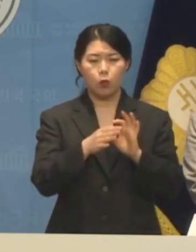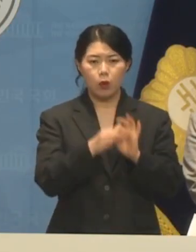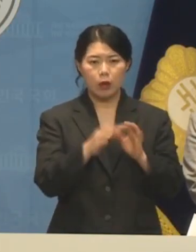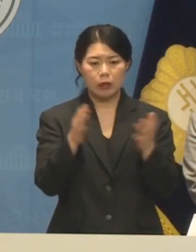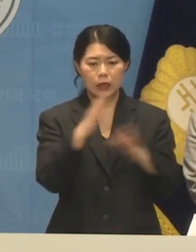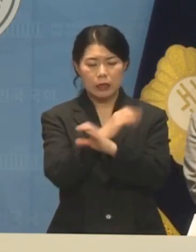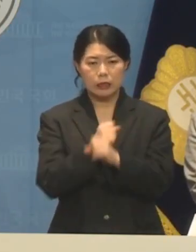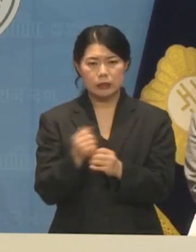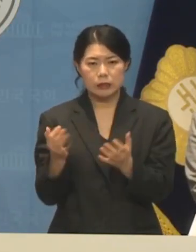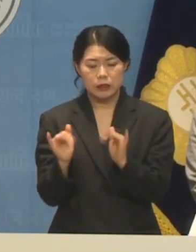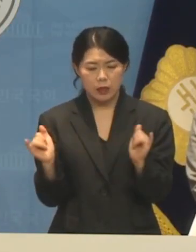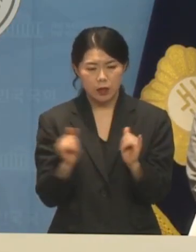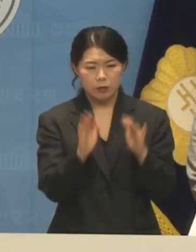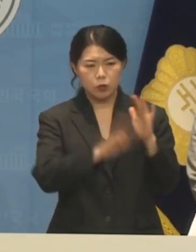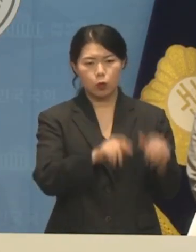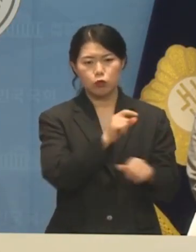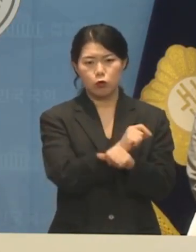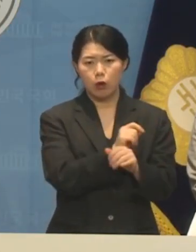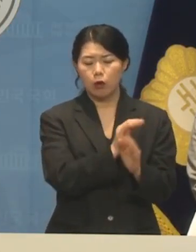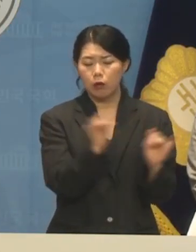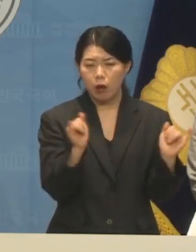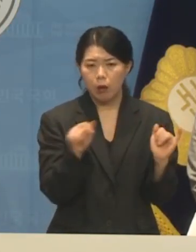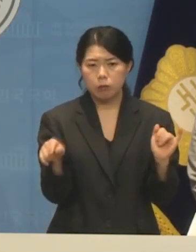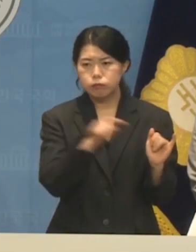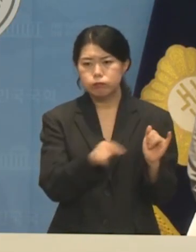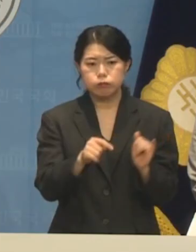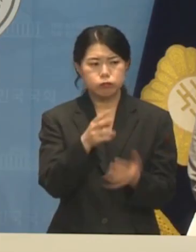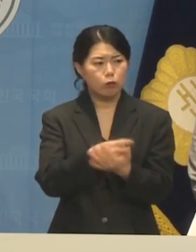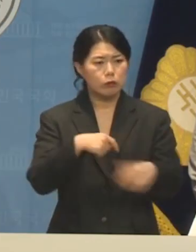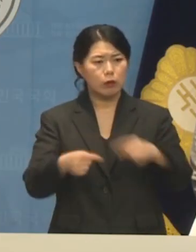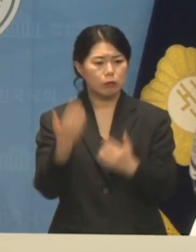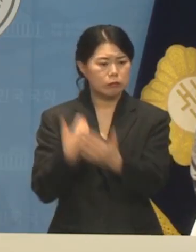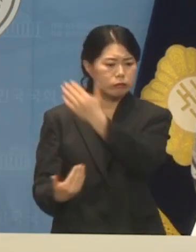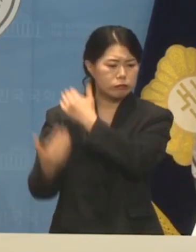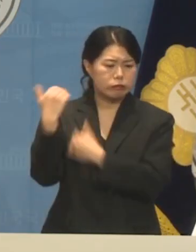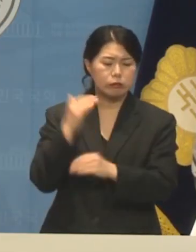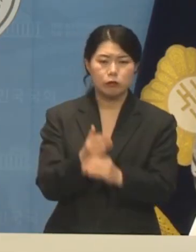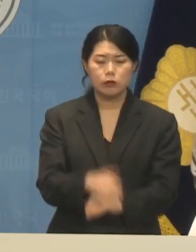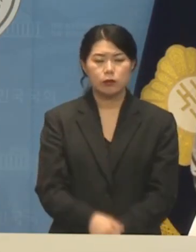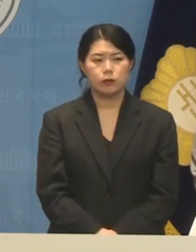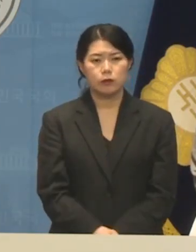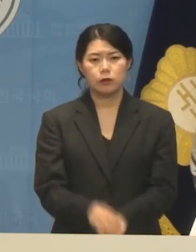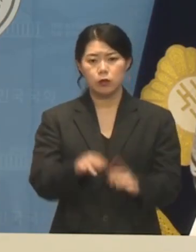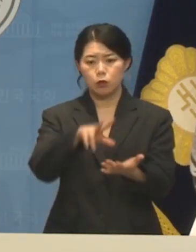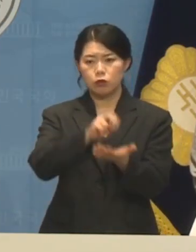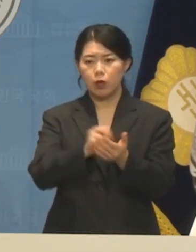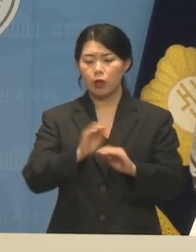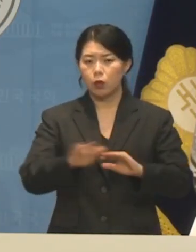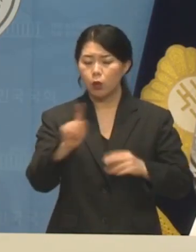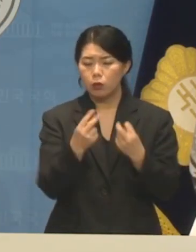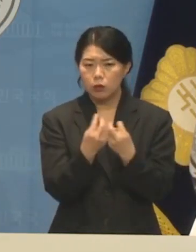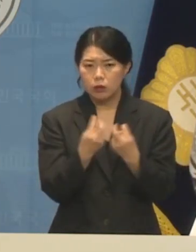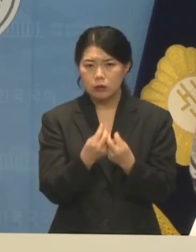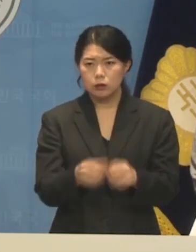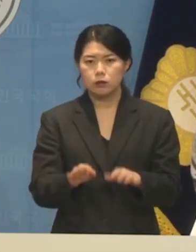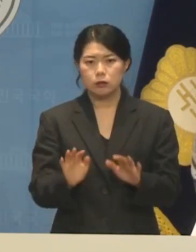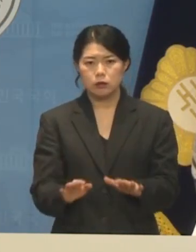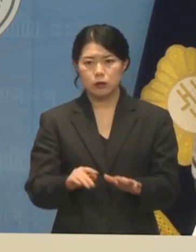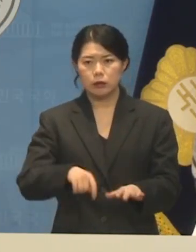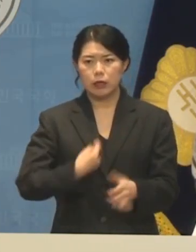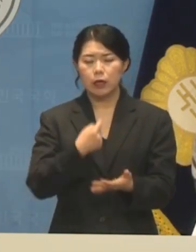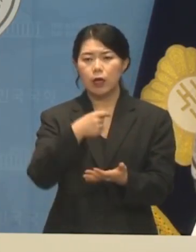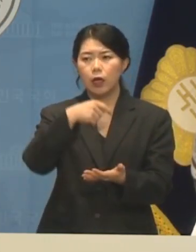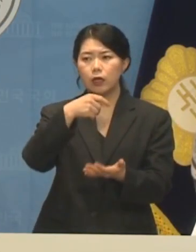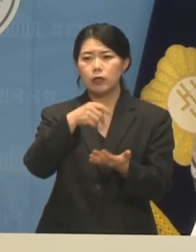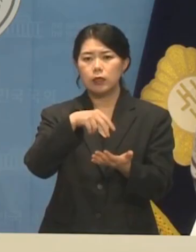비정규직의 정규직화 정책을 역행하고 있습니다. 이러한 문제 해결은 지자체 공무직 당사자들과